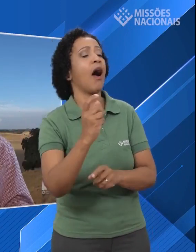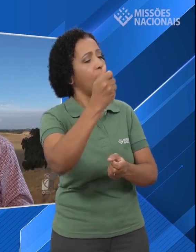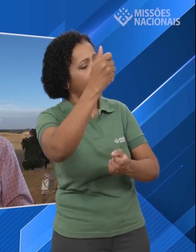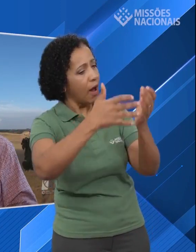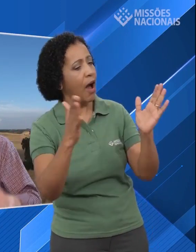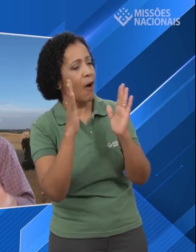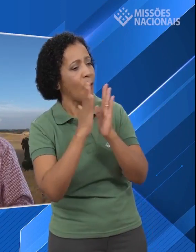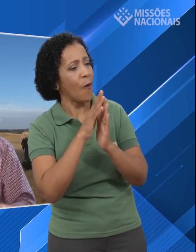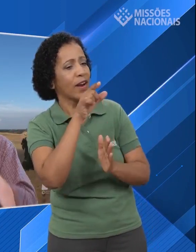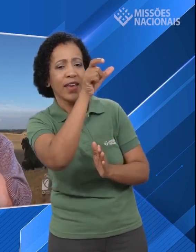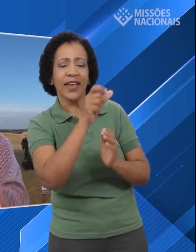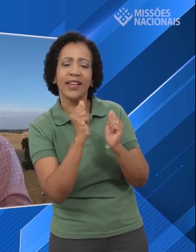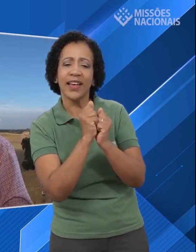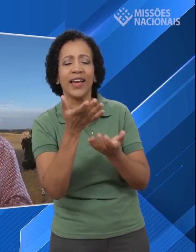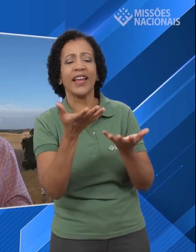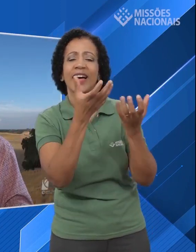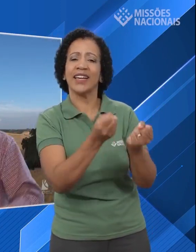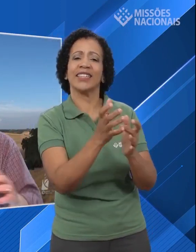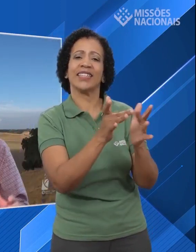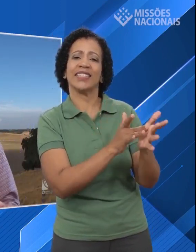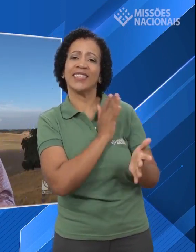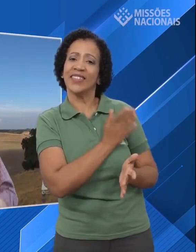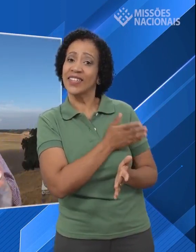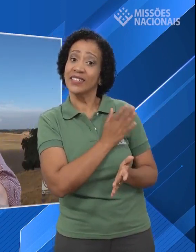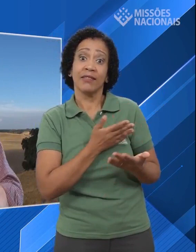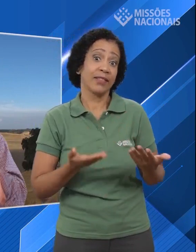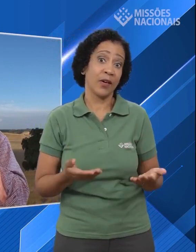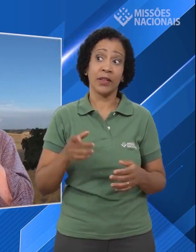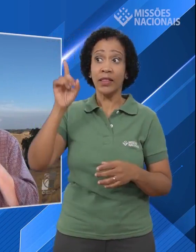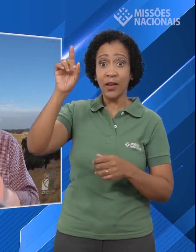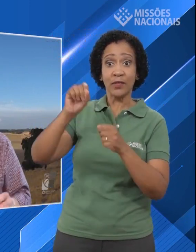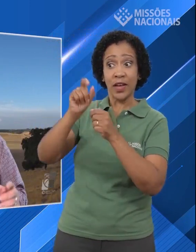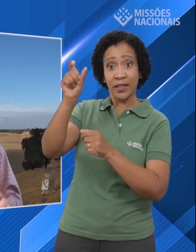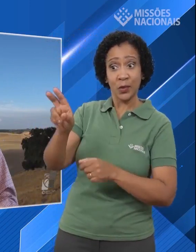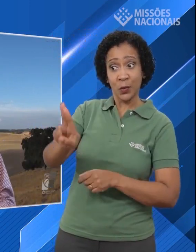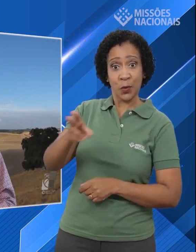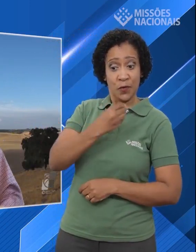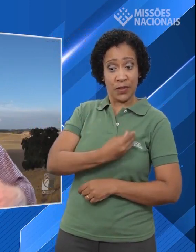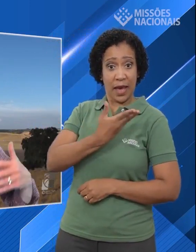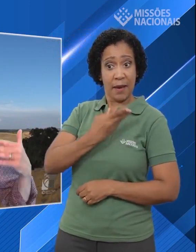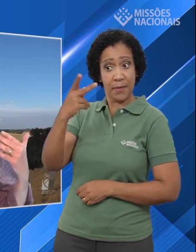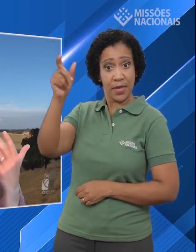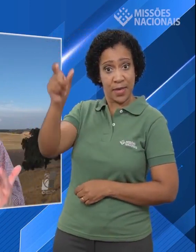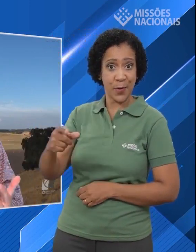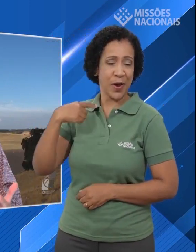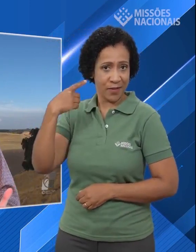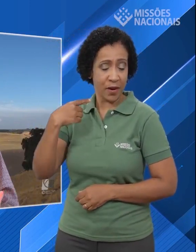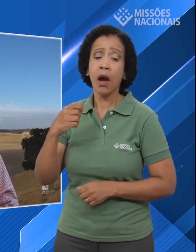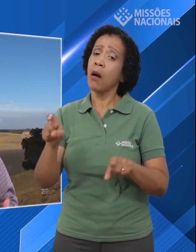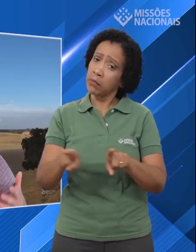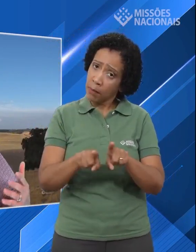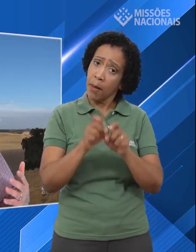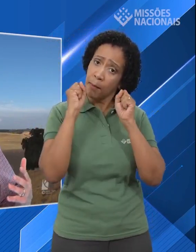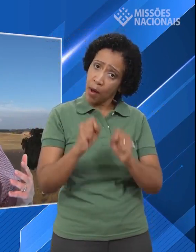então o que deus fez com meu amigo pode fazer com você e daqui algumas semanas eu vou estar compartilhando o